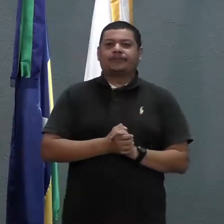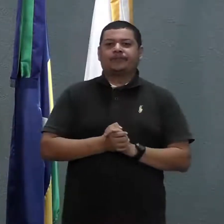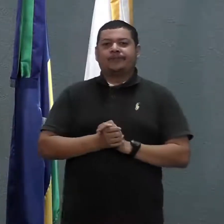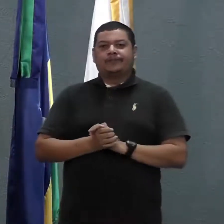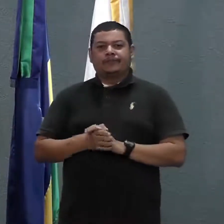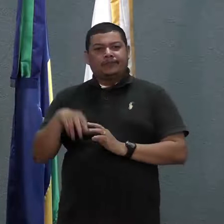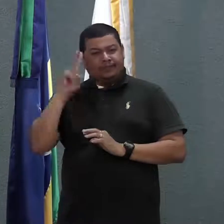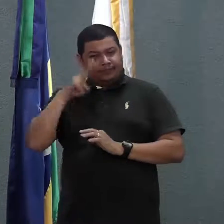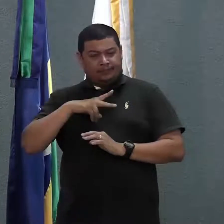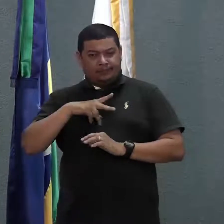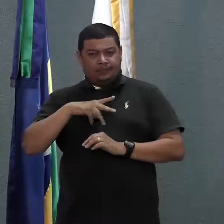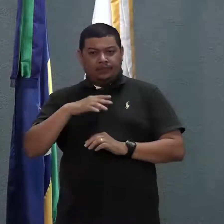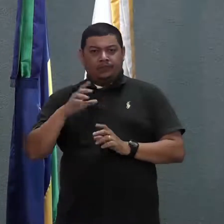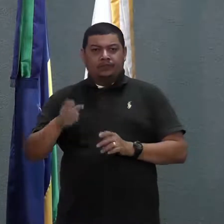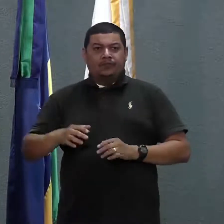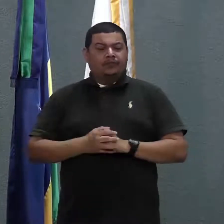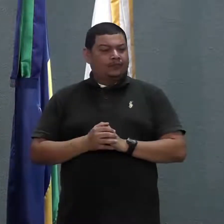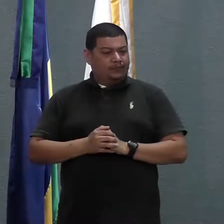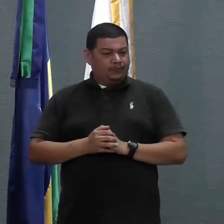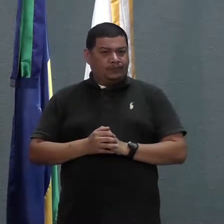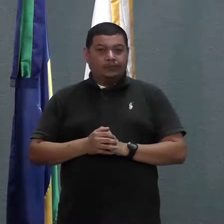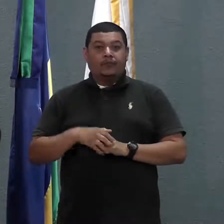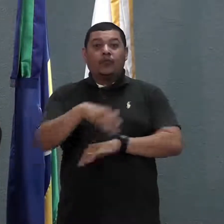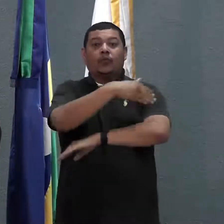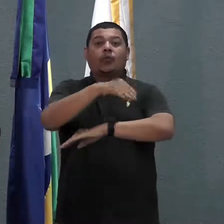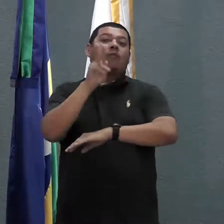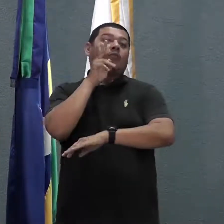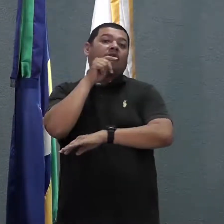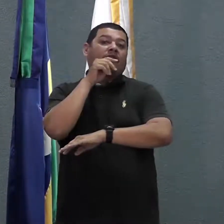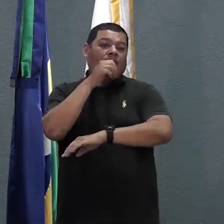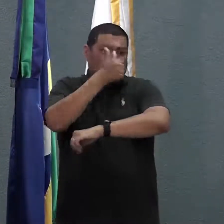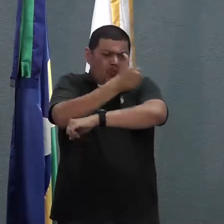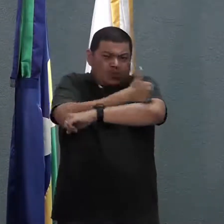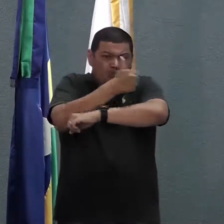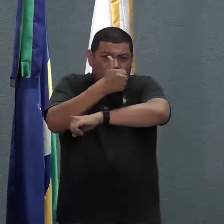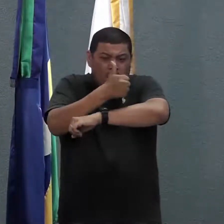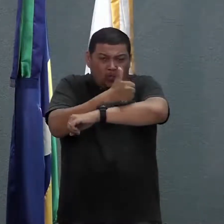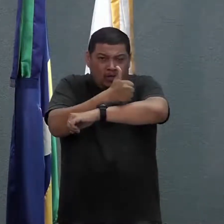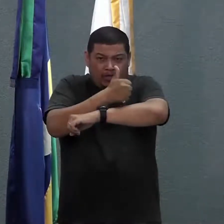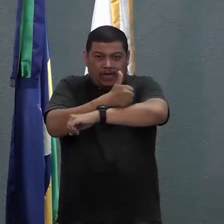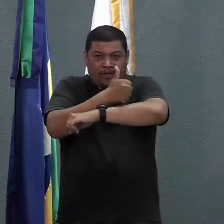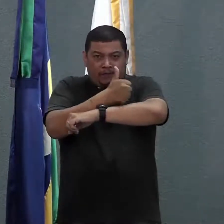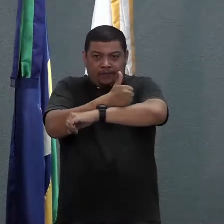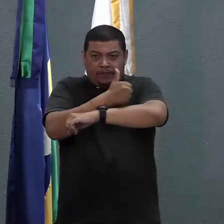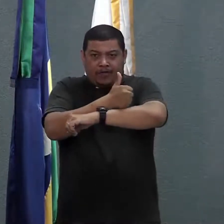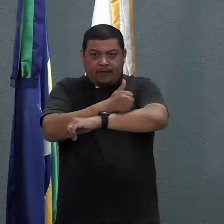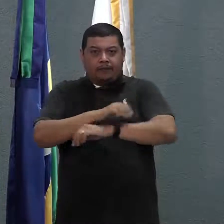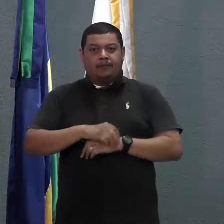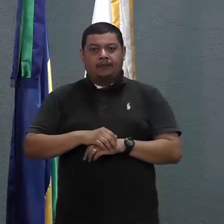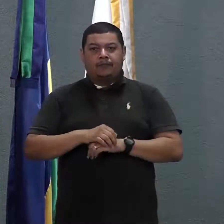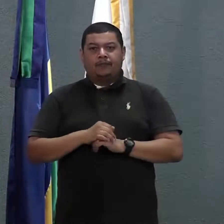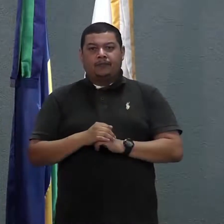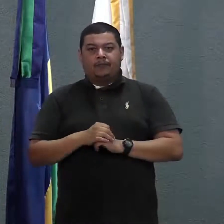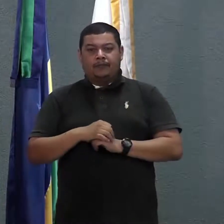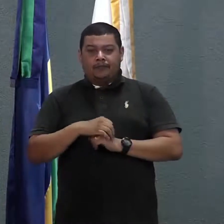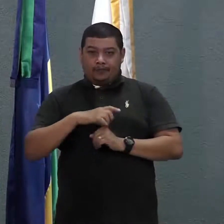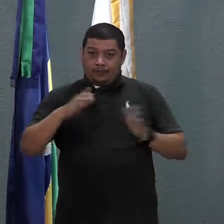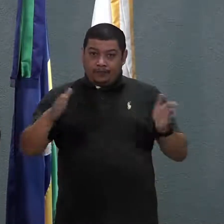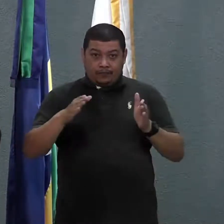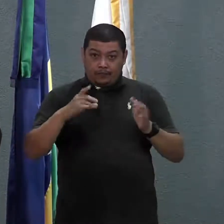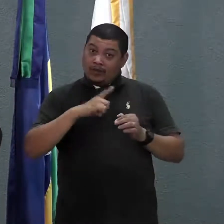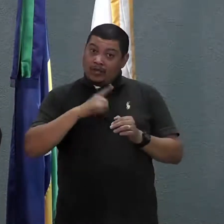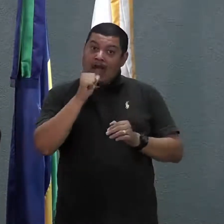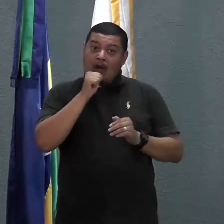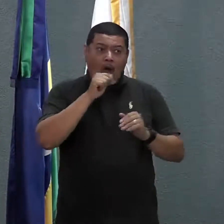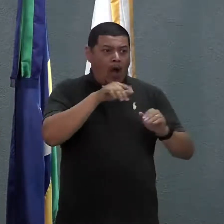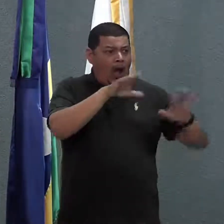aquele pequeno shopping que tem na Avenida Porto Velho, com a São Luís, se eu não me engano, ser invadido